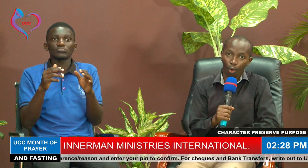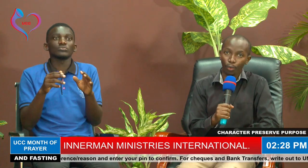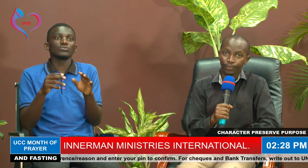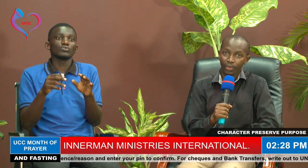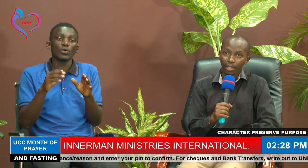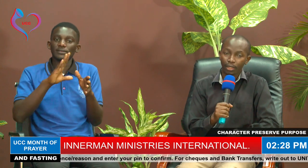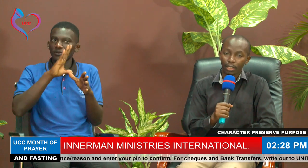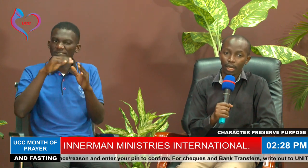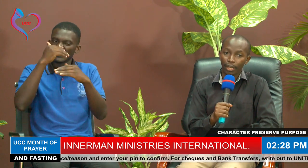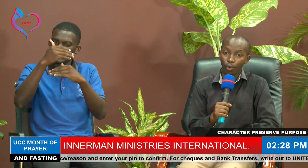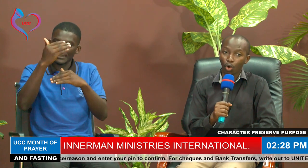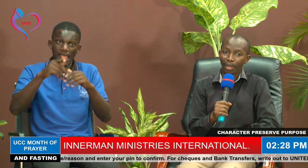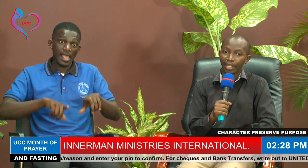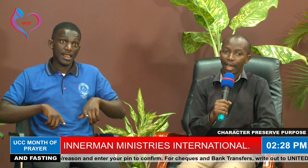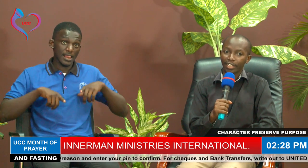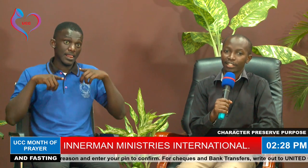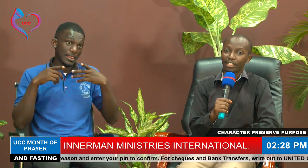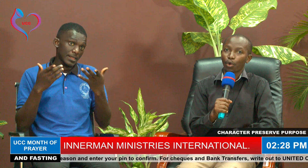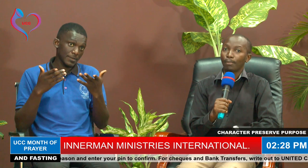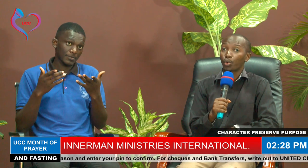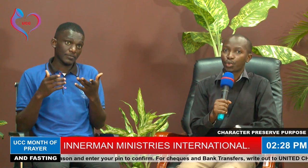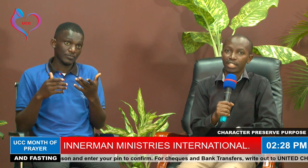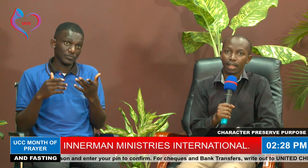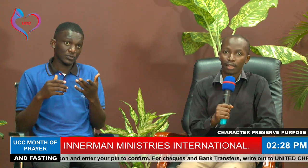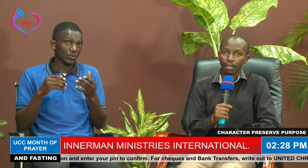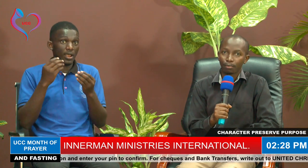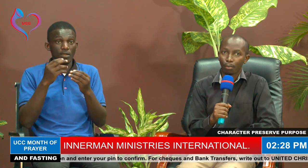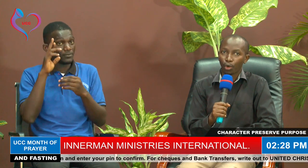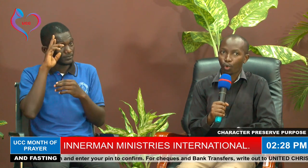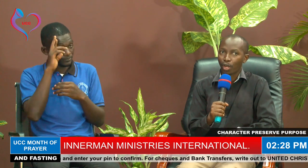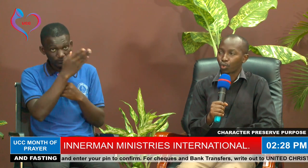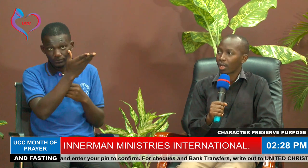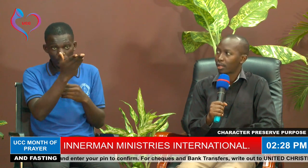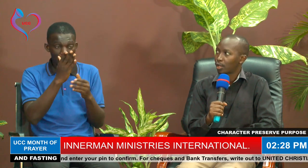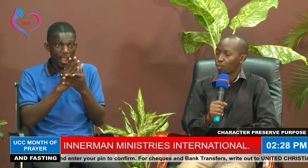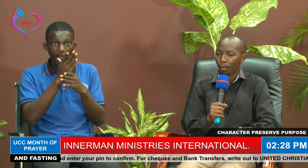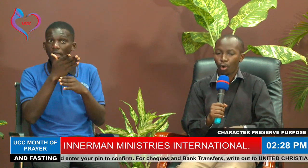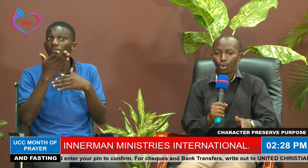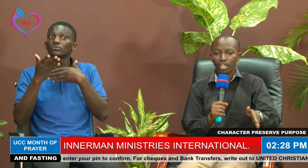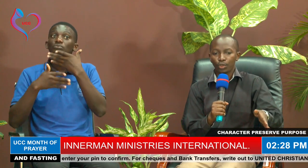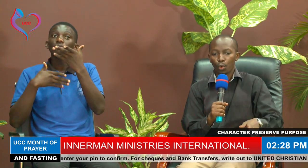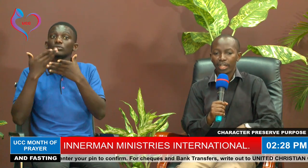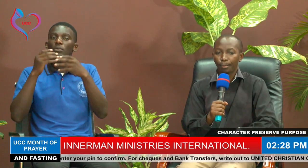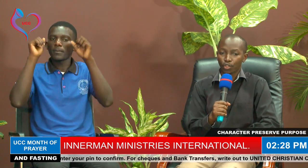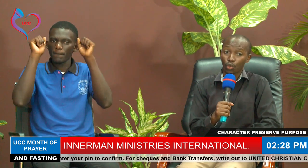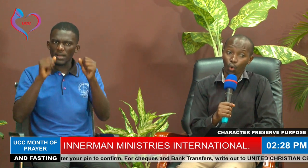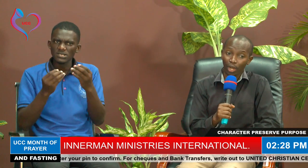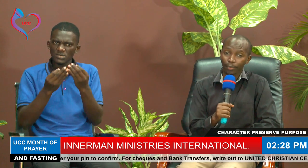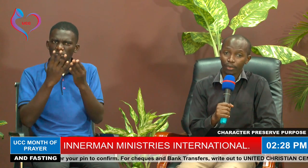obutagwawo. Newankubadde ng'ateera sijja kulema kujjukiza, bw'omala okwatula wabaawo by'oteekeddwa okugenda maaso n'okola.